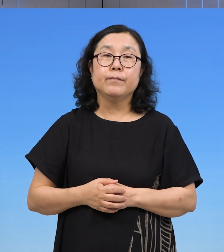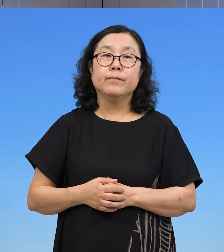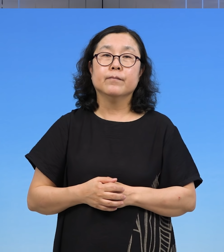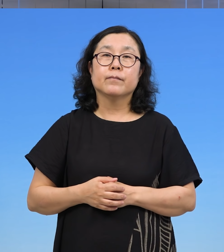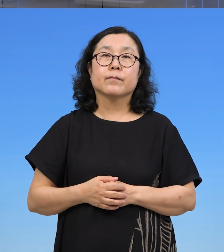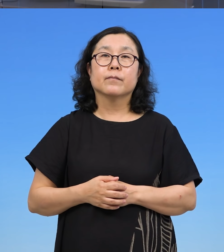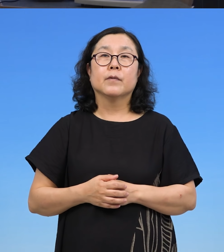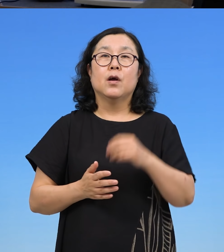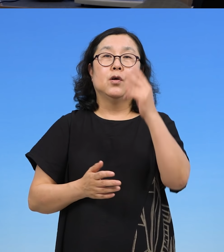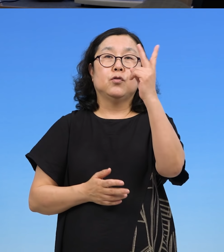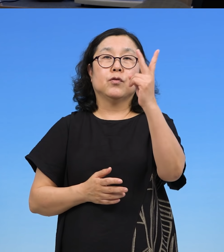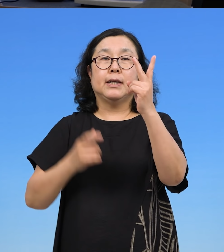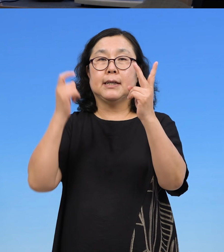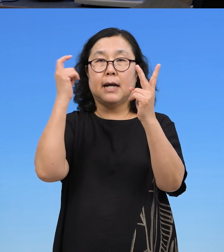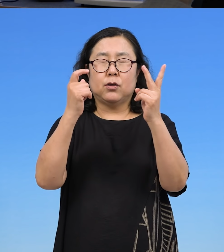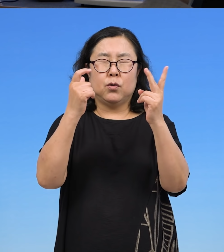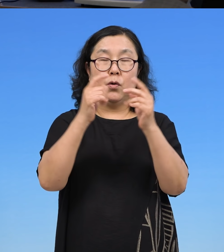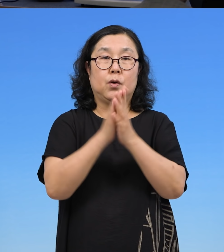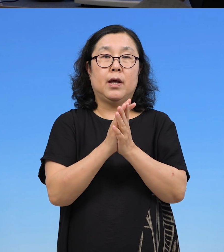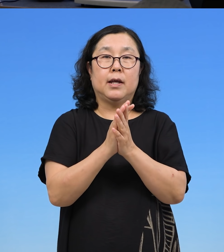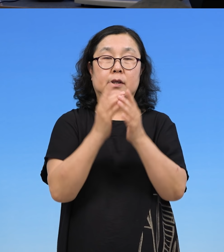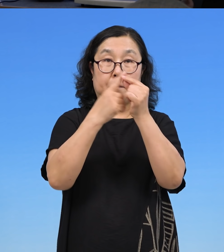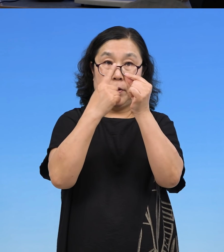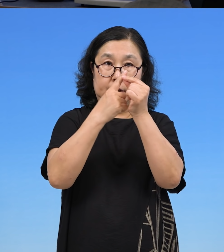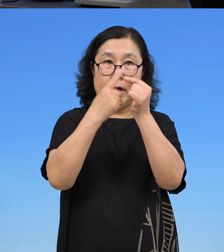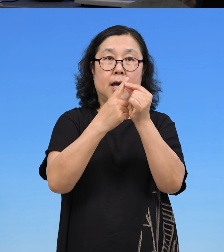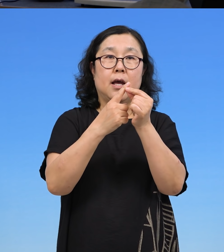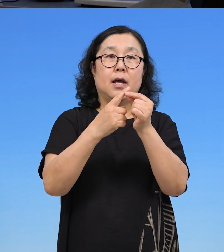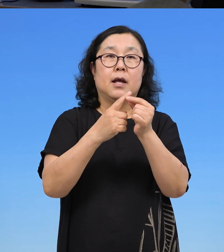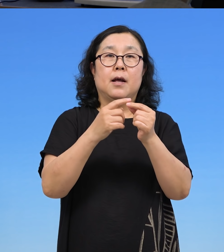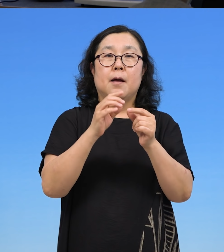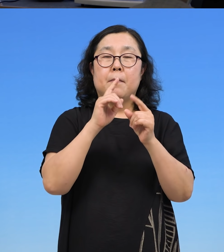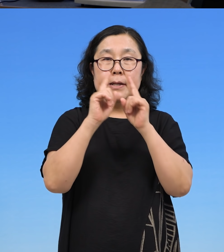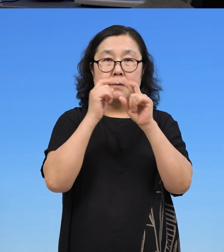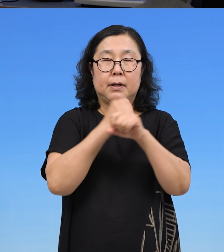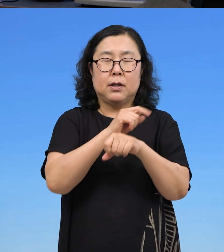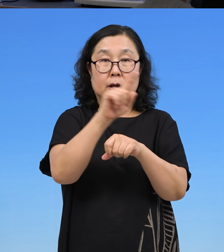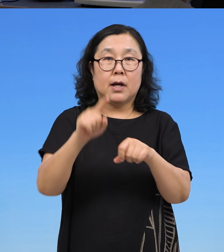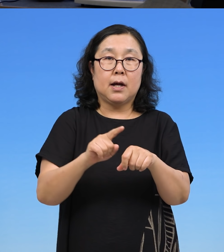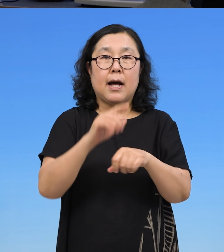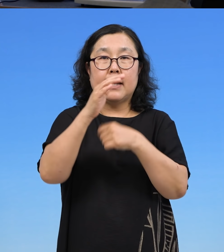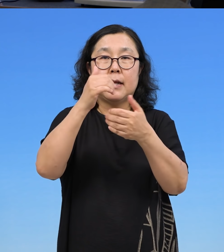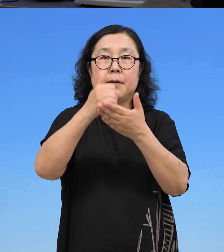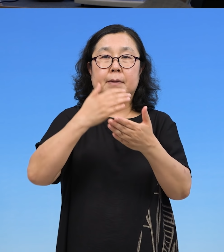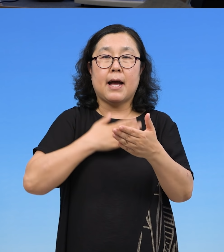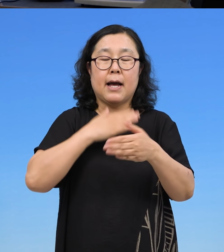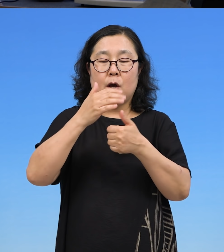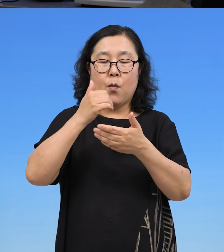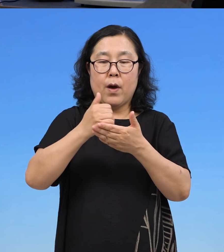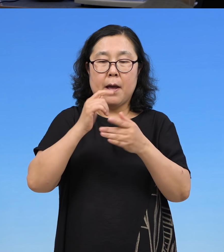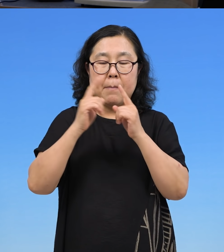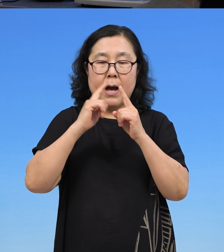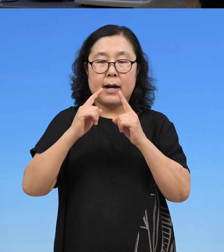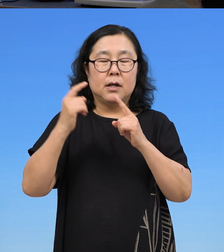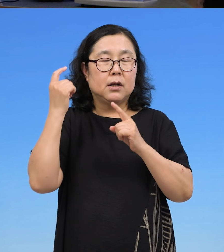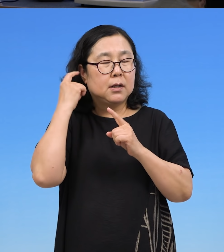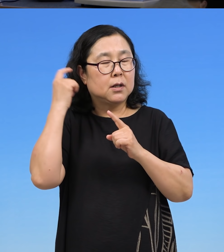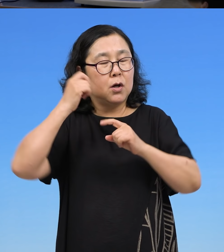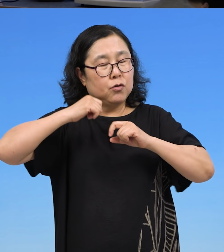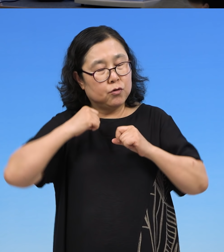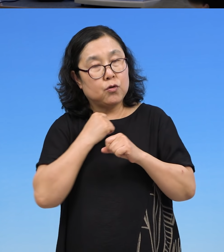26절입니다 제가 두 가지 강조 중에 첫 번째 글가 여기에 해당됩니다 이르시되 너희 하나님 나